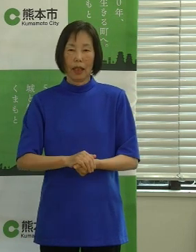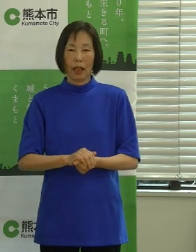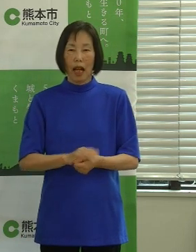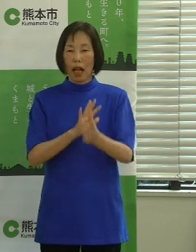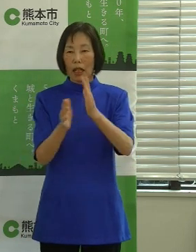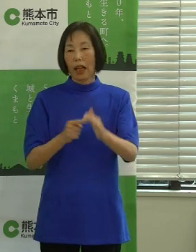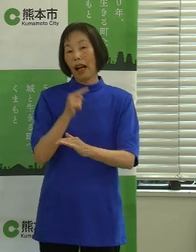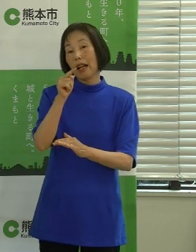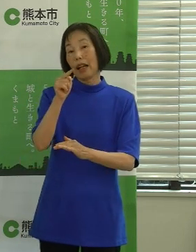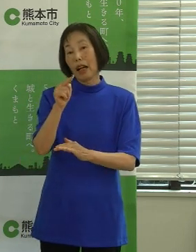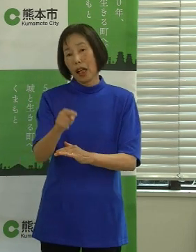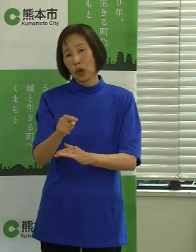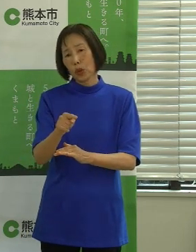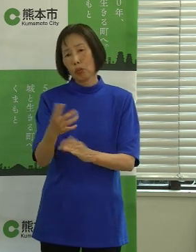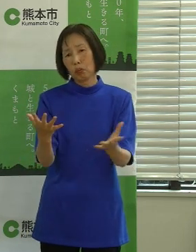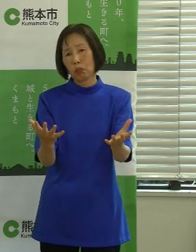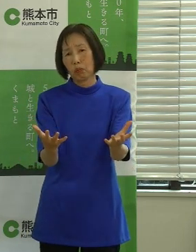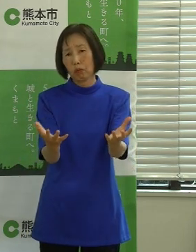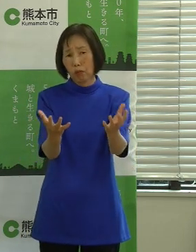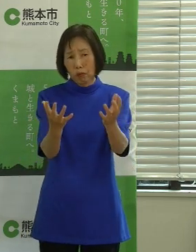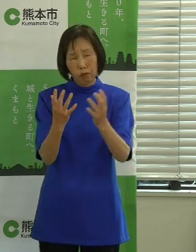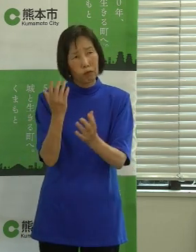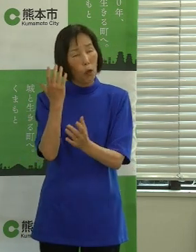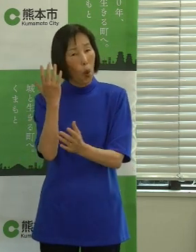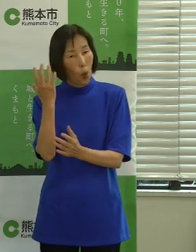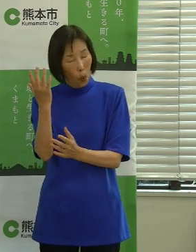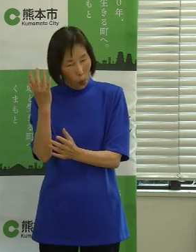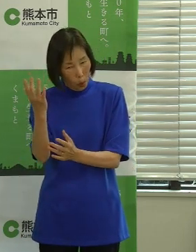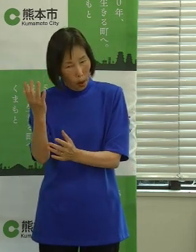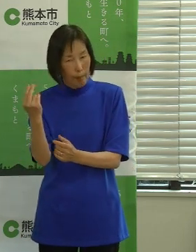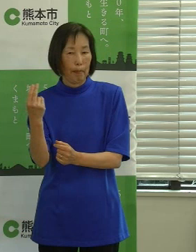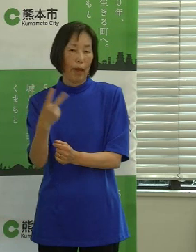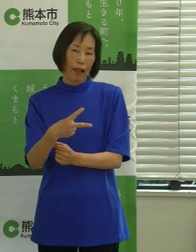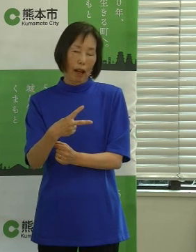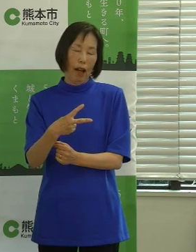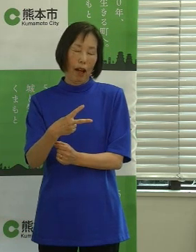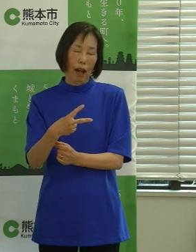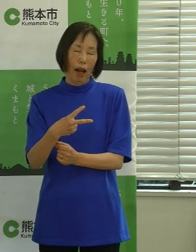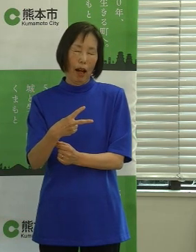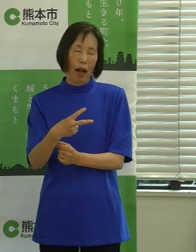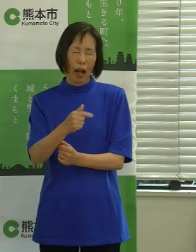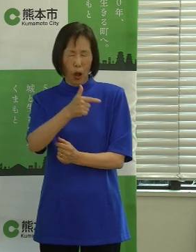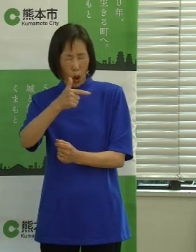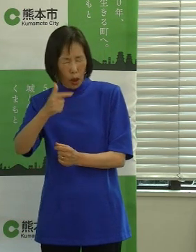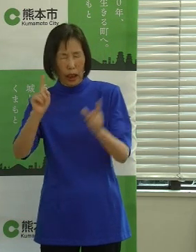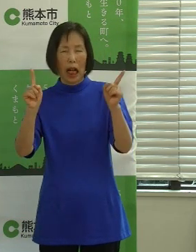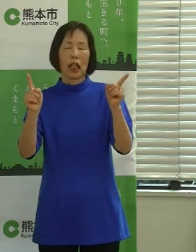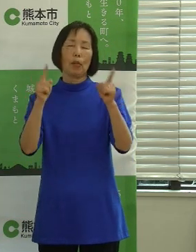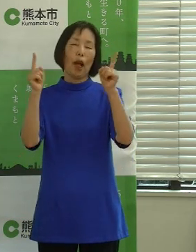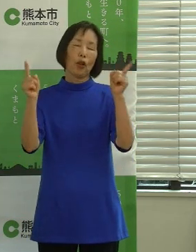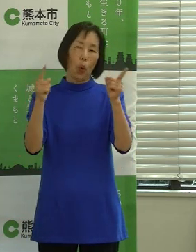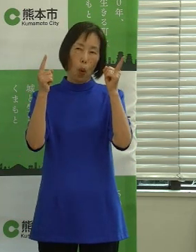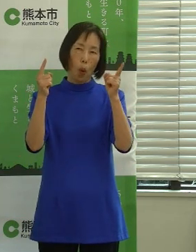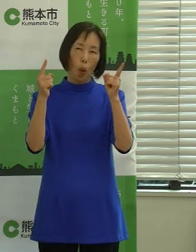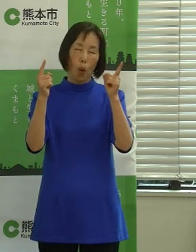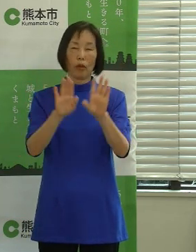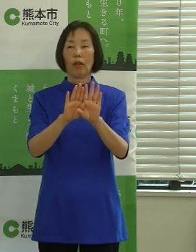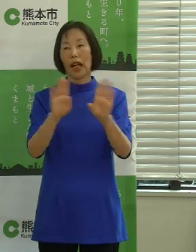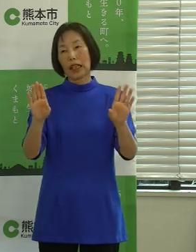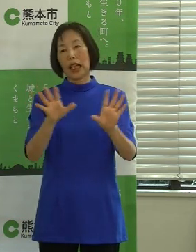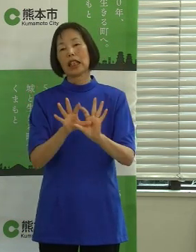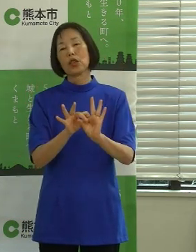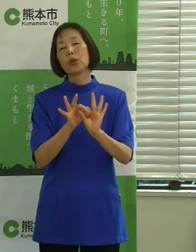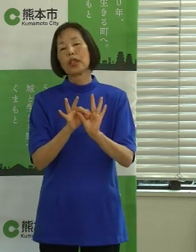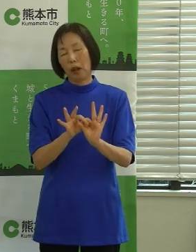外からの来客が見込まれ、またかつその大規模なイベント等の開催につきまし